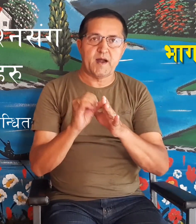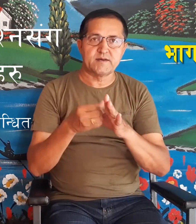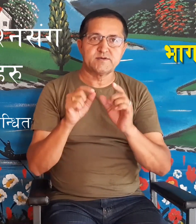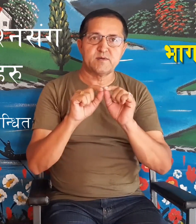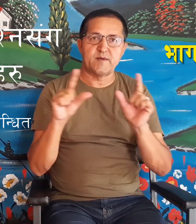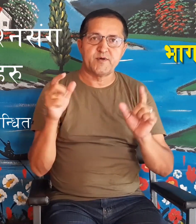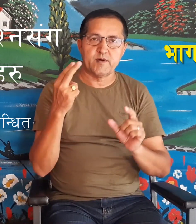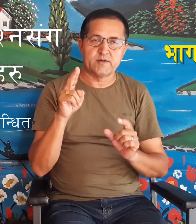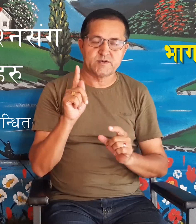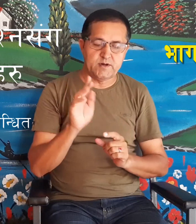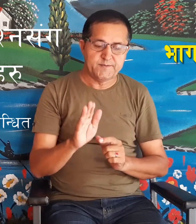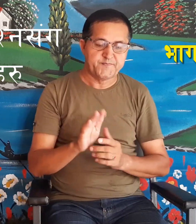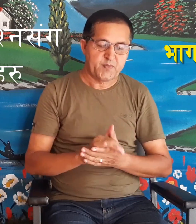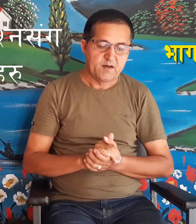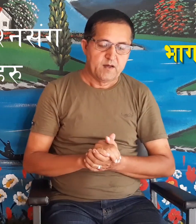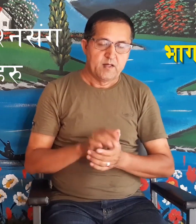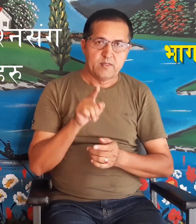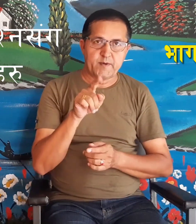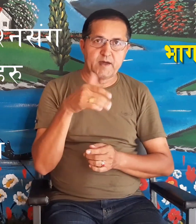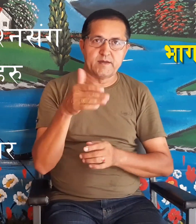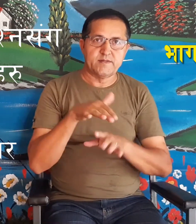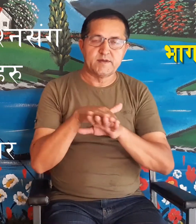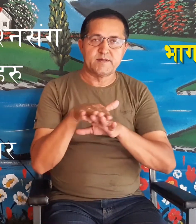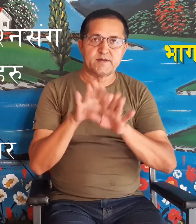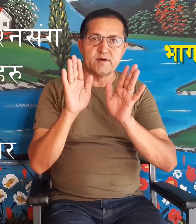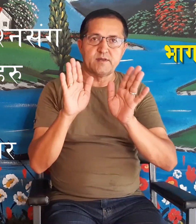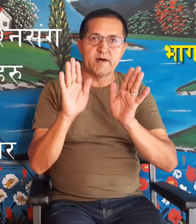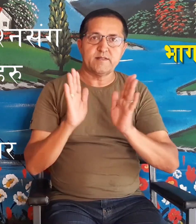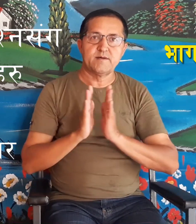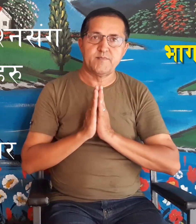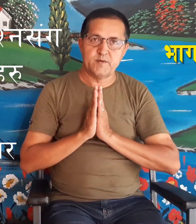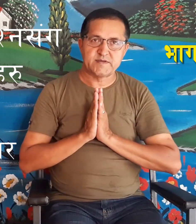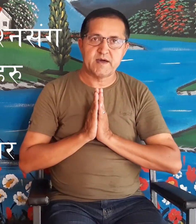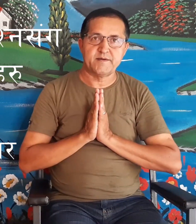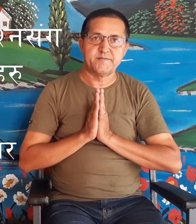पाठ समाप्त भएको छ। तपाईँलाई धेरै धेरै धन्यवाद। नमस्कार।